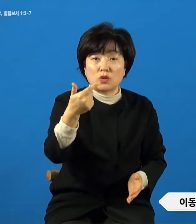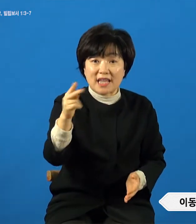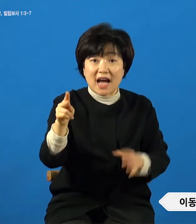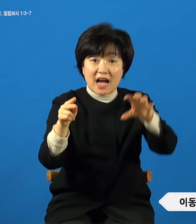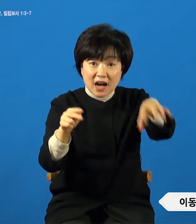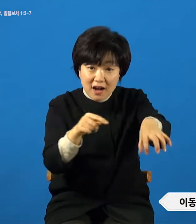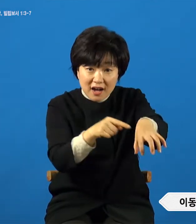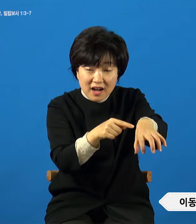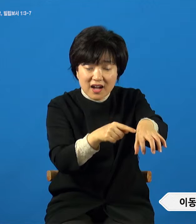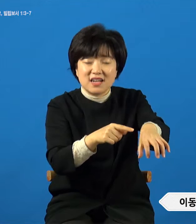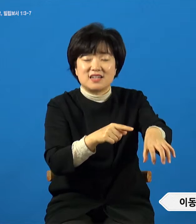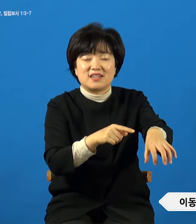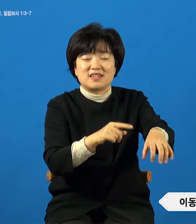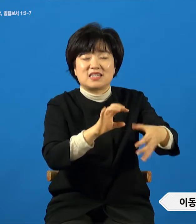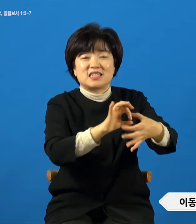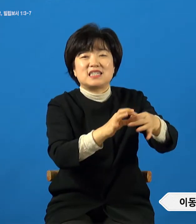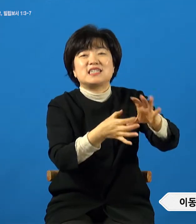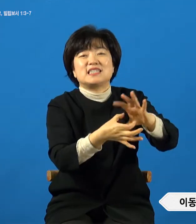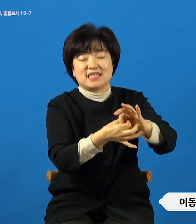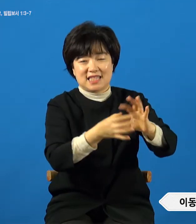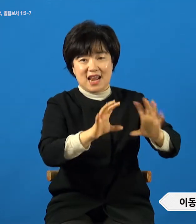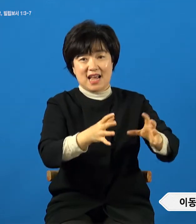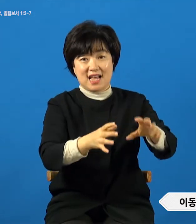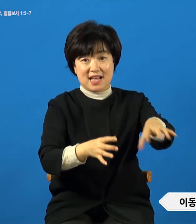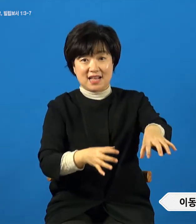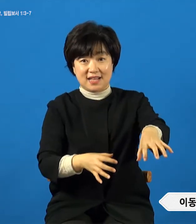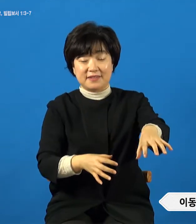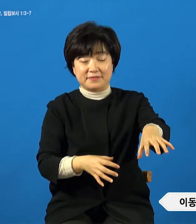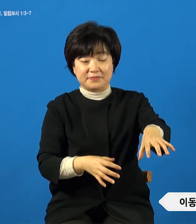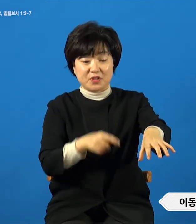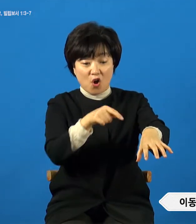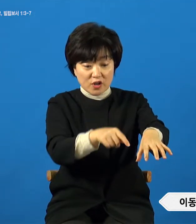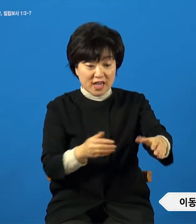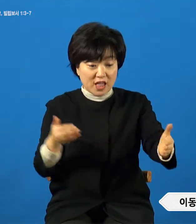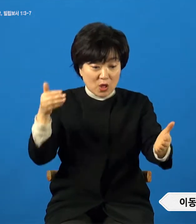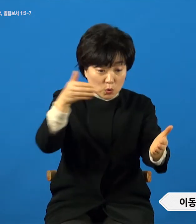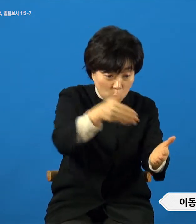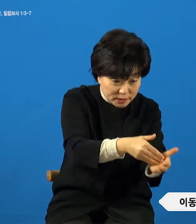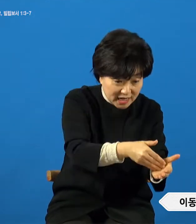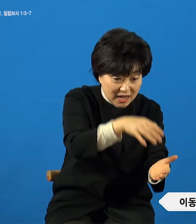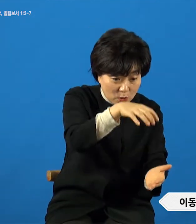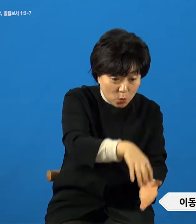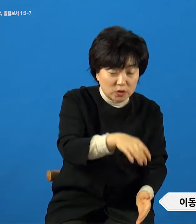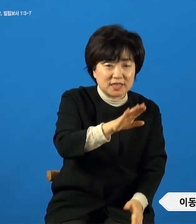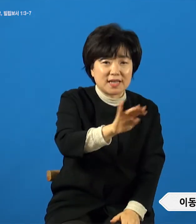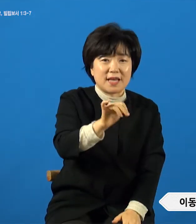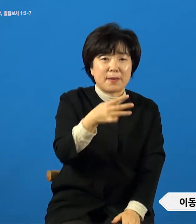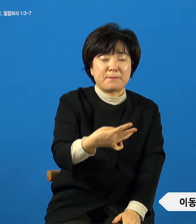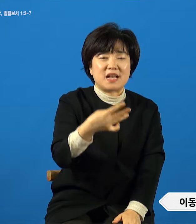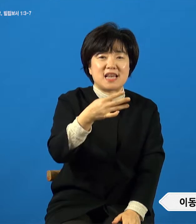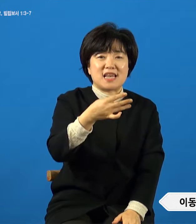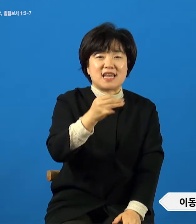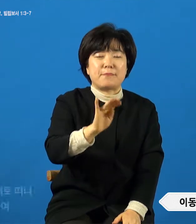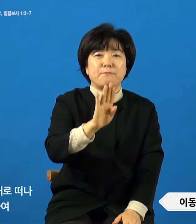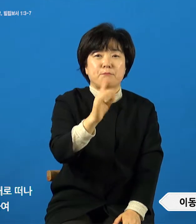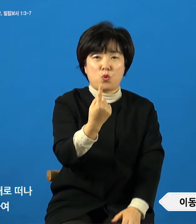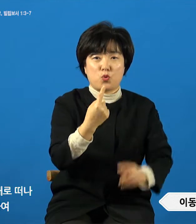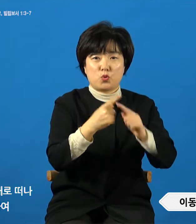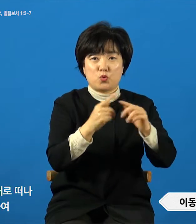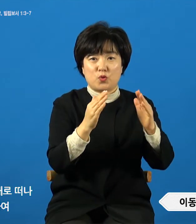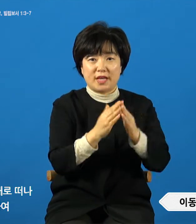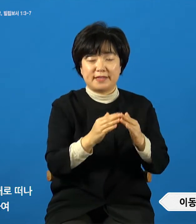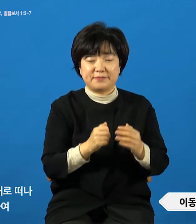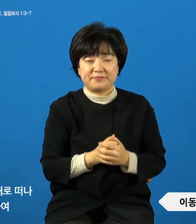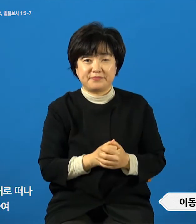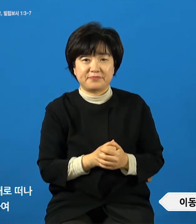그 도시가 바로 빌립보였던 것입니다. 자, 그것을 사도행전 16장 11절과 12절을 통해서 읽겠습니다. 다